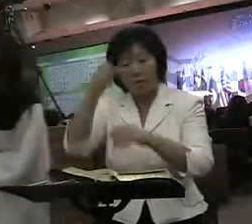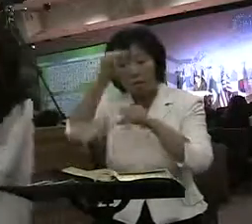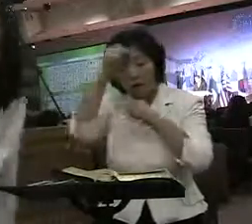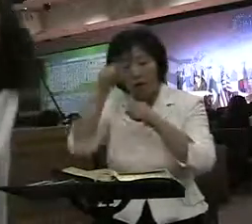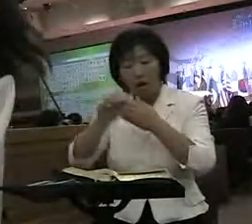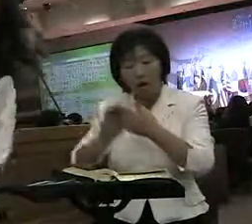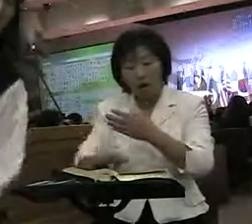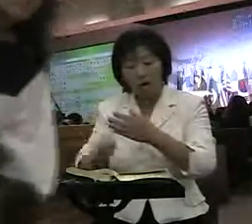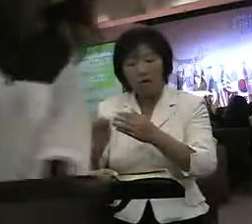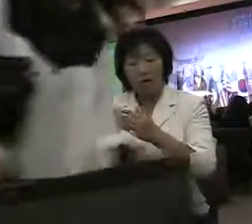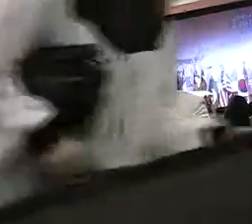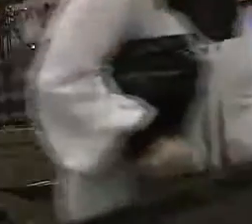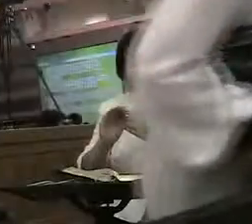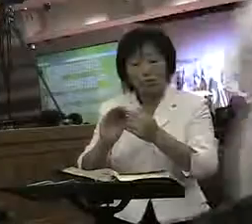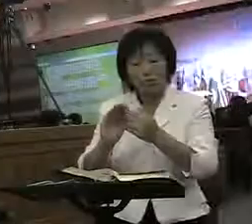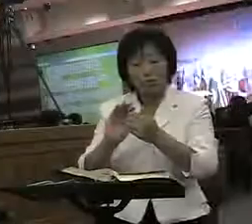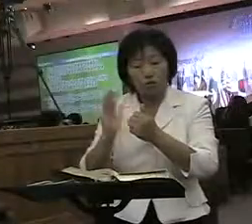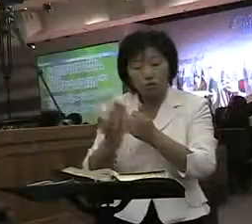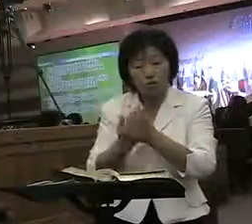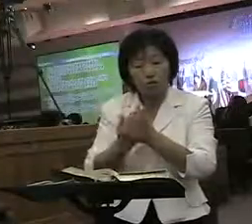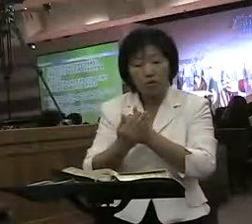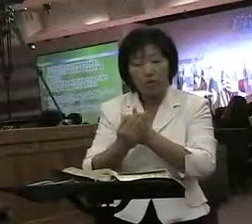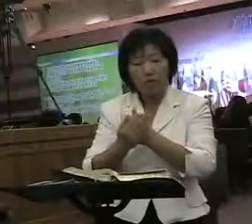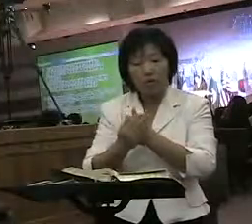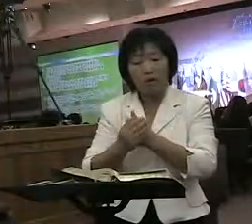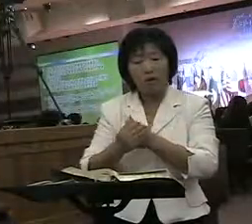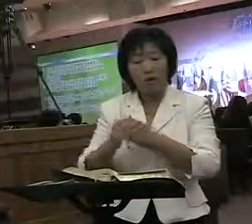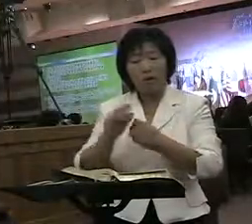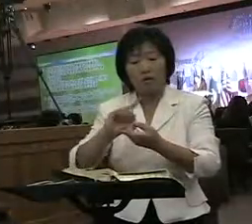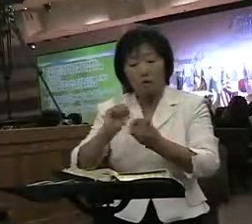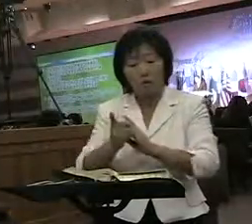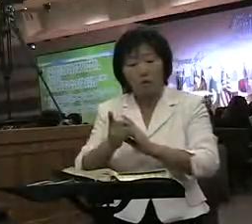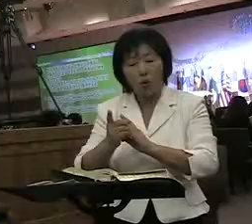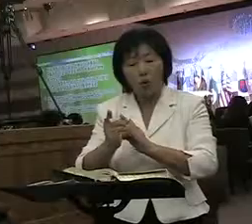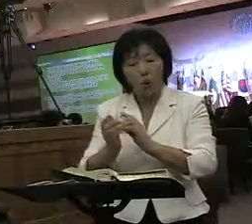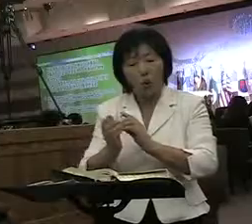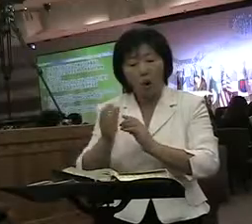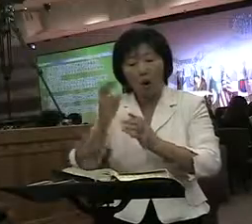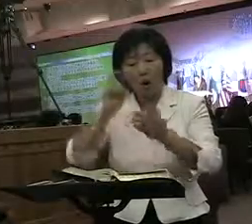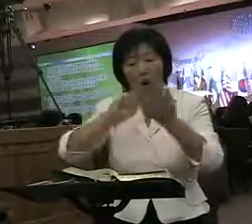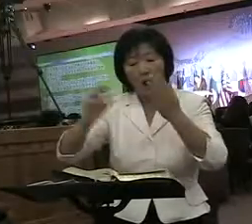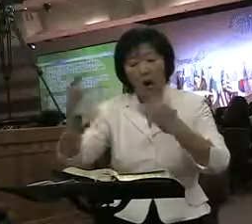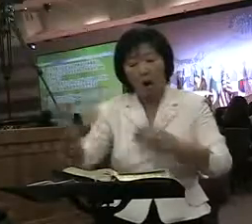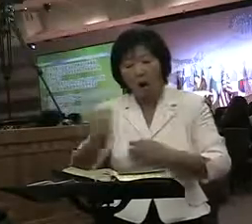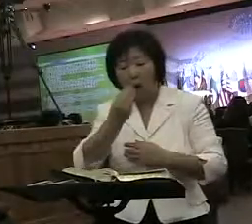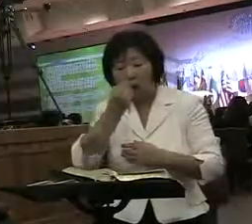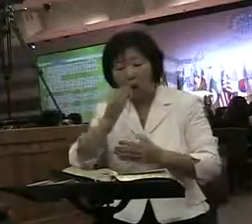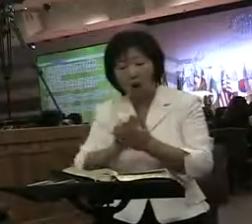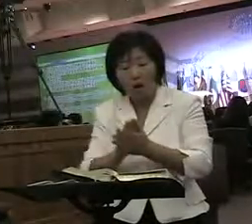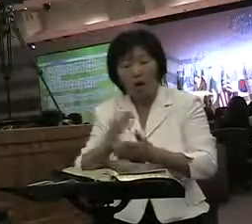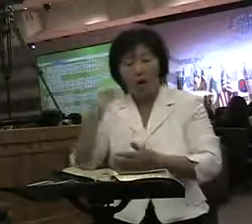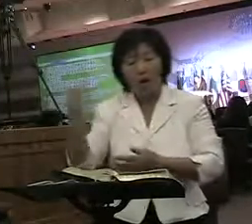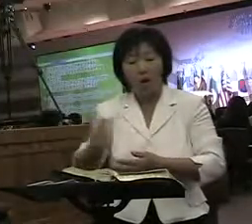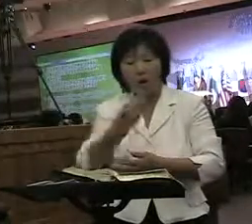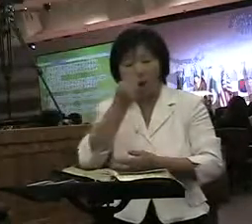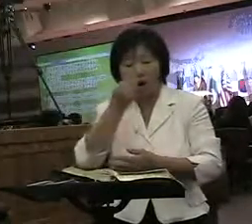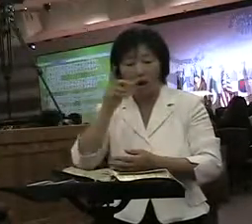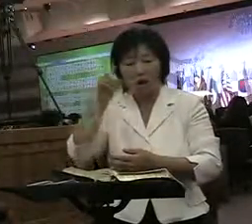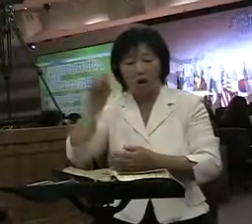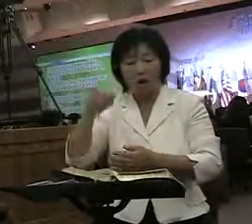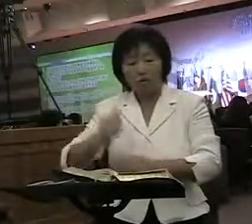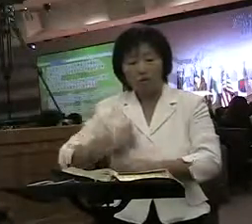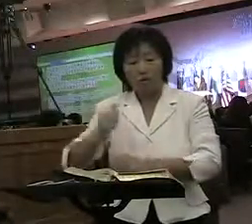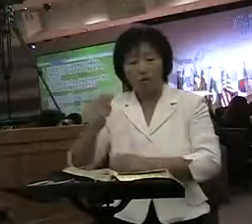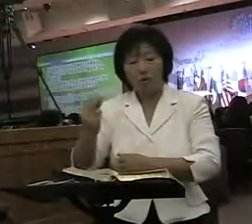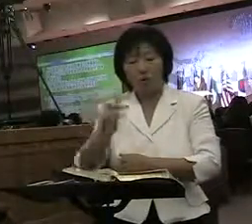그 둘로는 날며 서로 찬화하여 가로되 거룩하다 거룩하다 거룩하다 만군의 여호와여 그 영광이